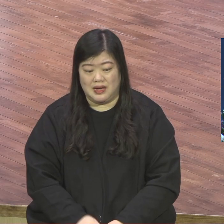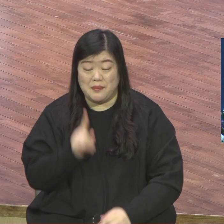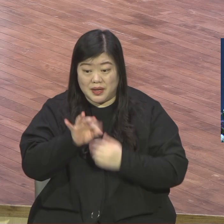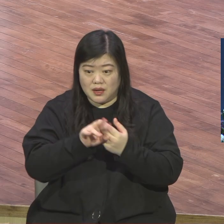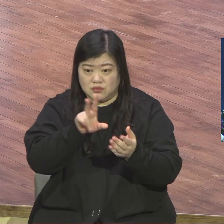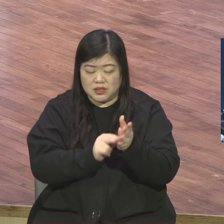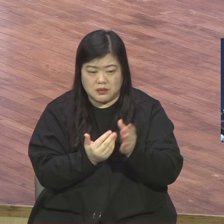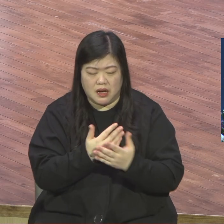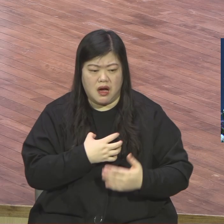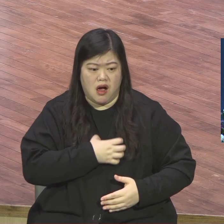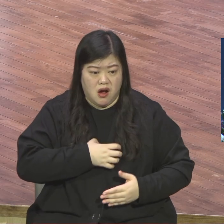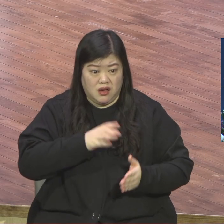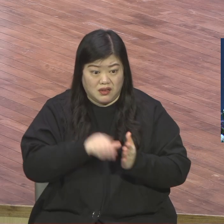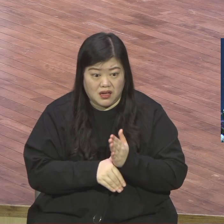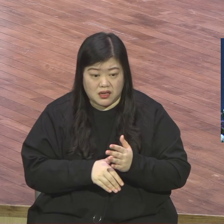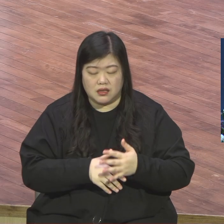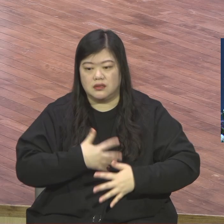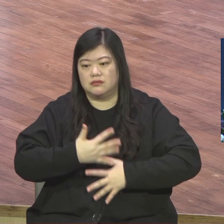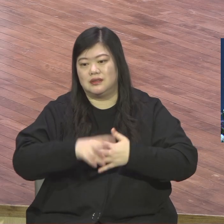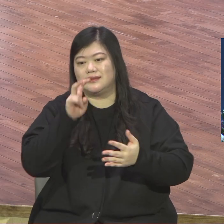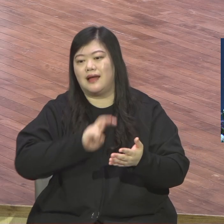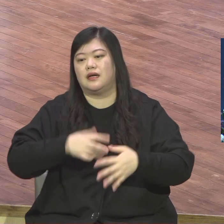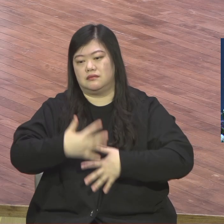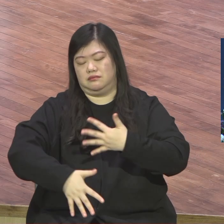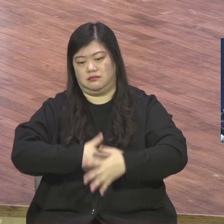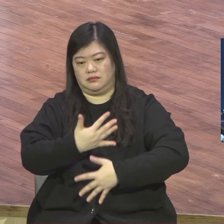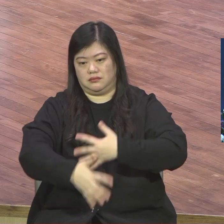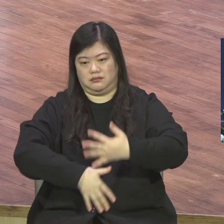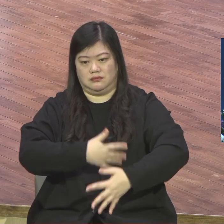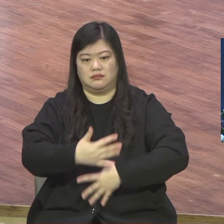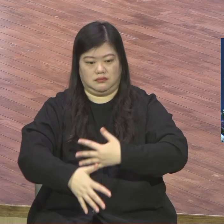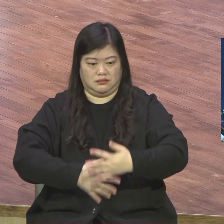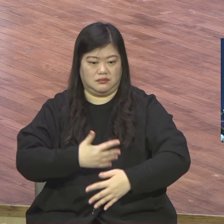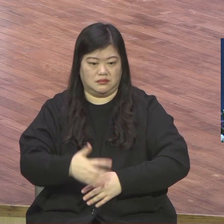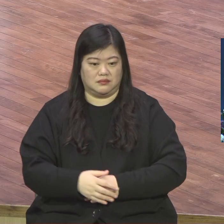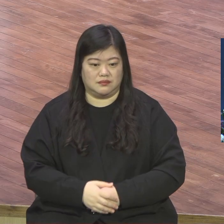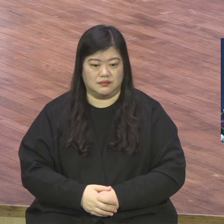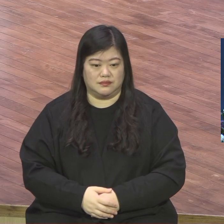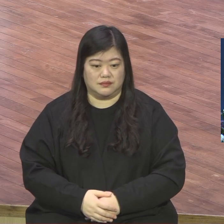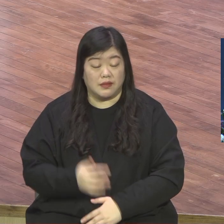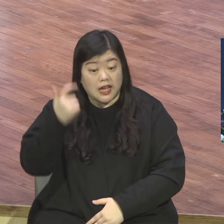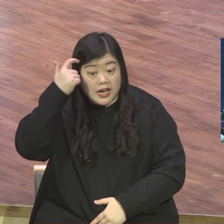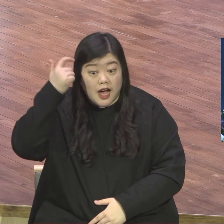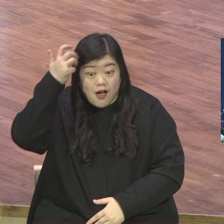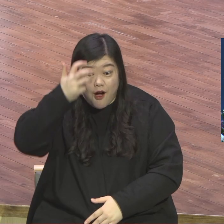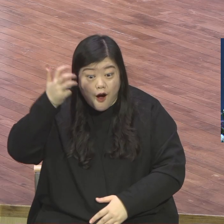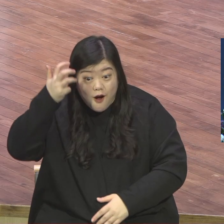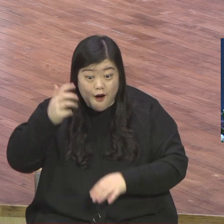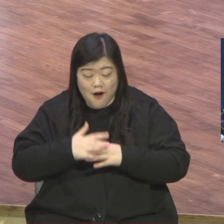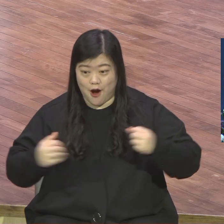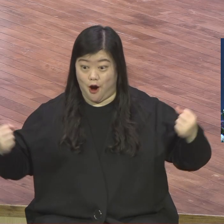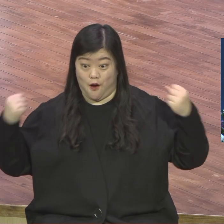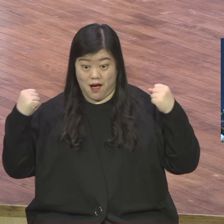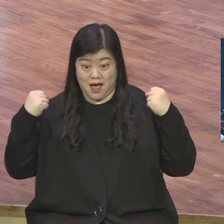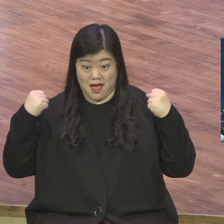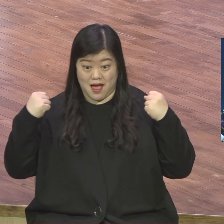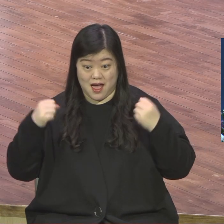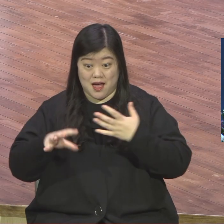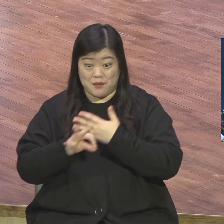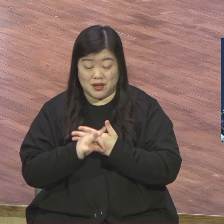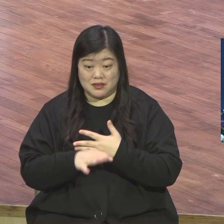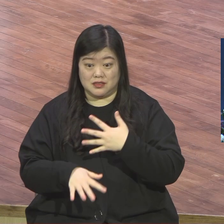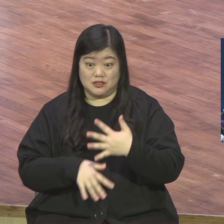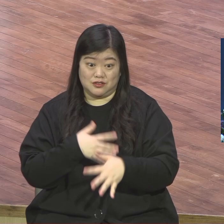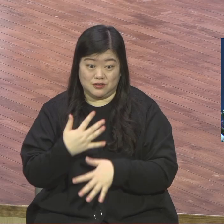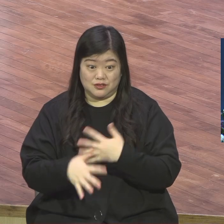찬양이에요. 잘 보세요. 영적 건강한 사람은 찬양을 좋아해요. 그리고 자주 불러요. 그런데 그 영적